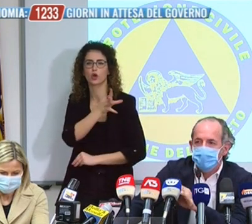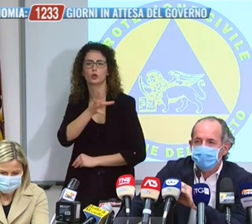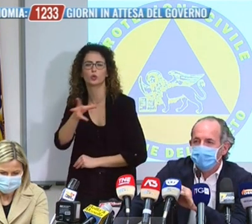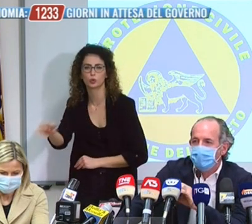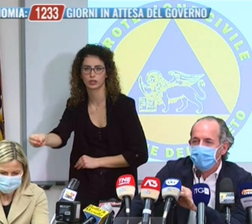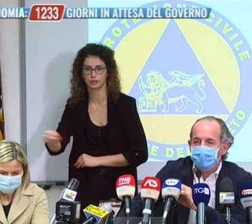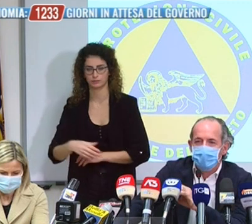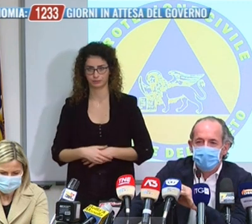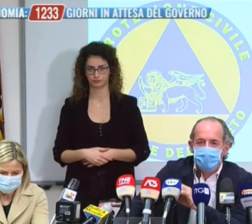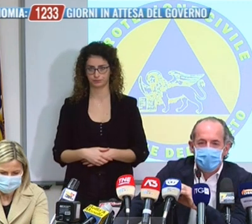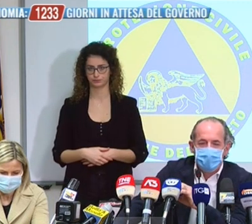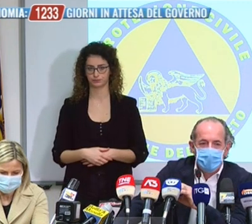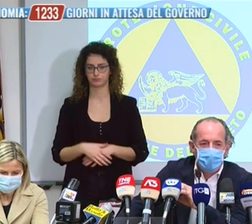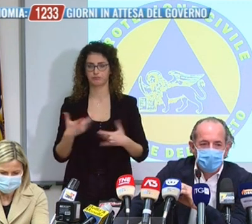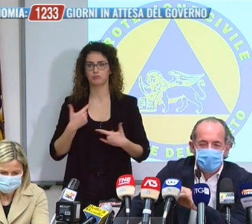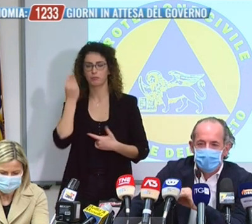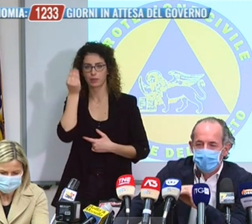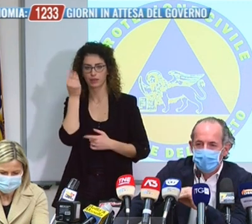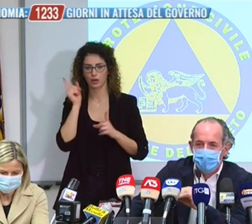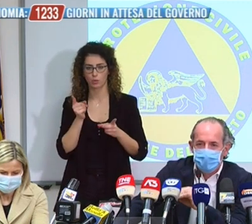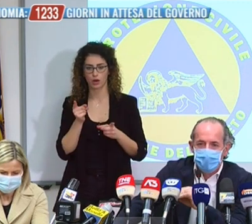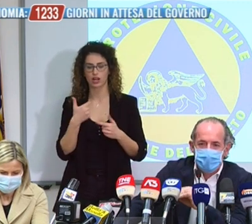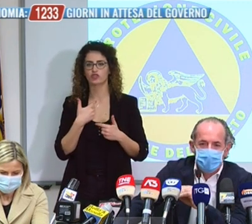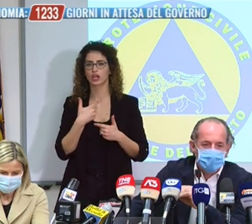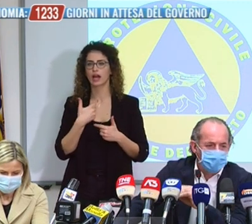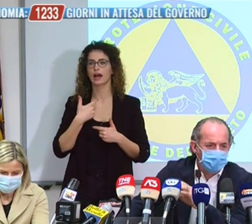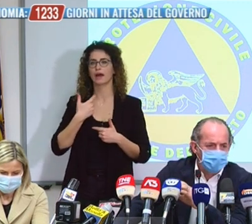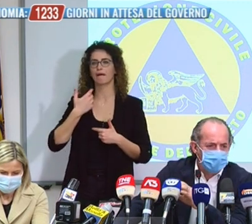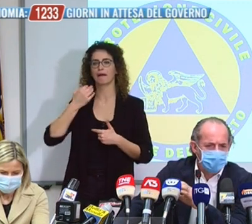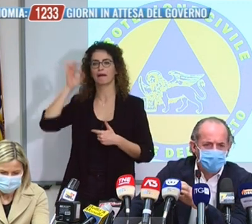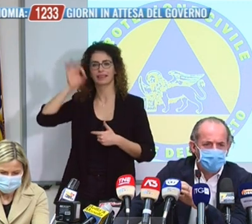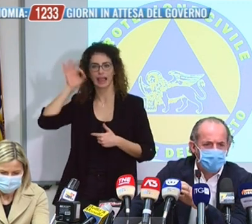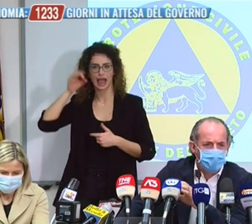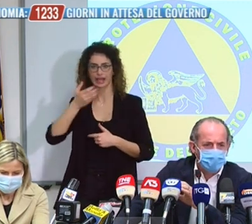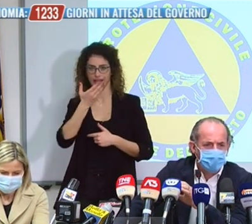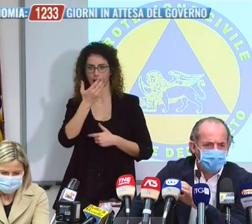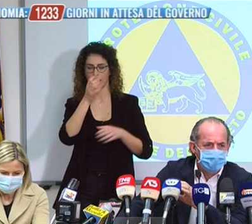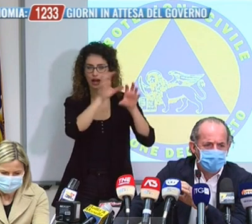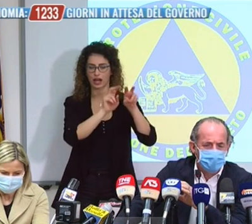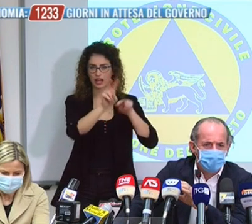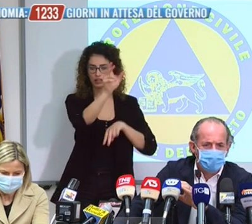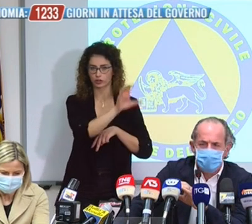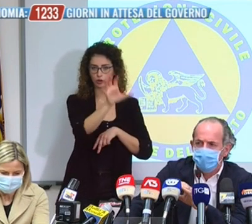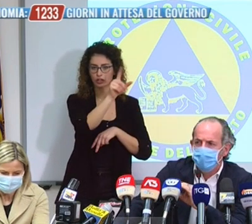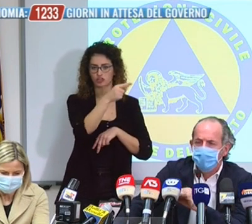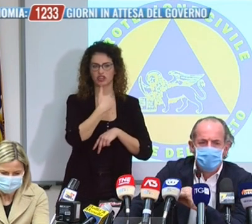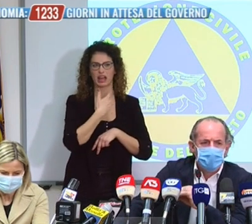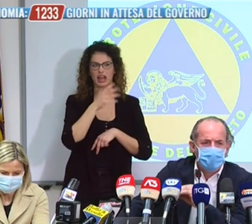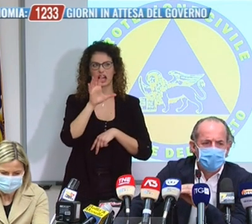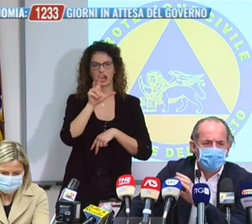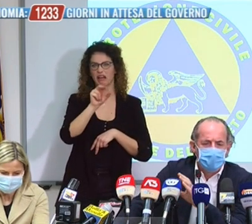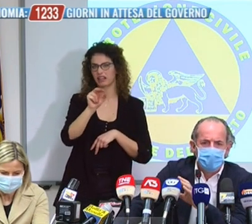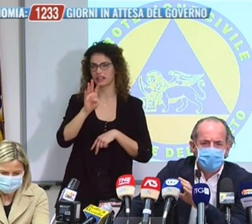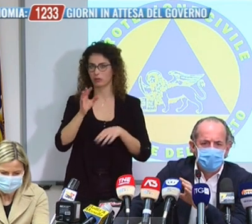Cioè, considerate che abbiamo paesi come la Gran Bretagna che ha passato, mi sembra, il 34% di vaccinati o anche di più,